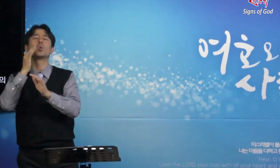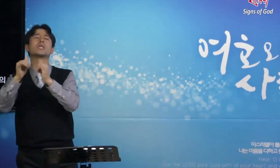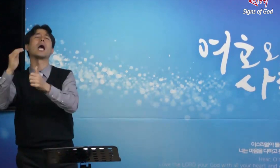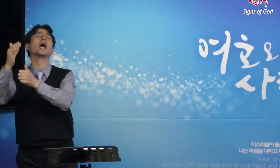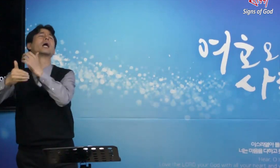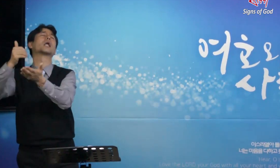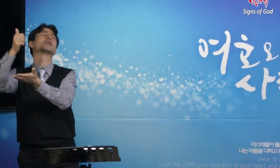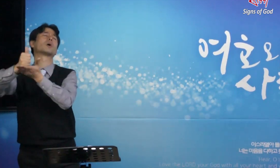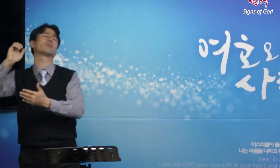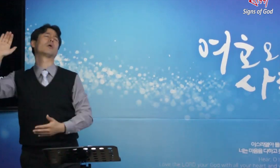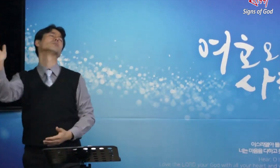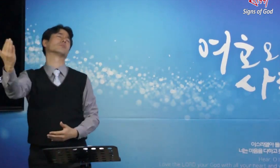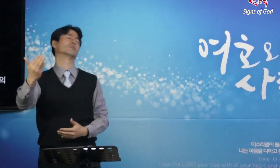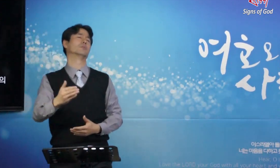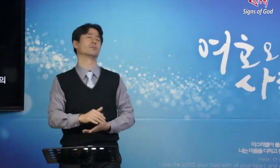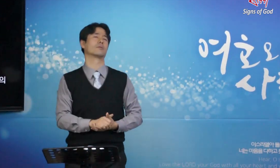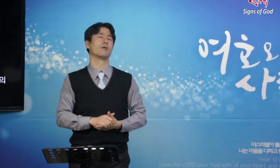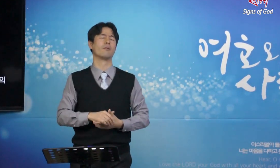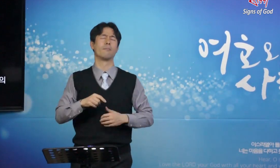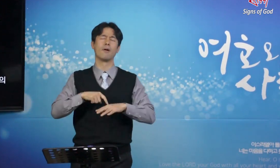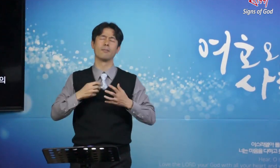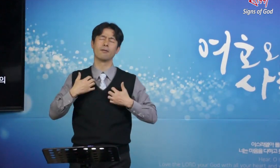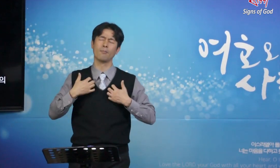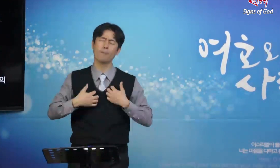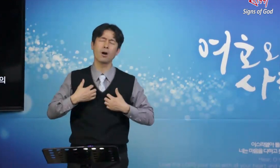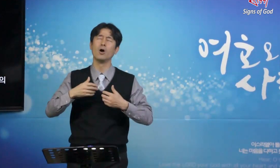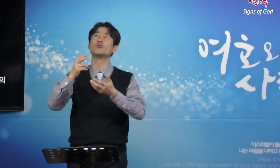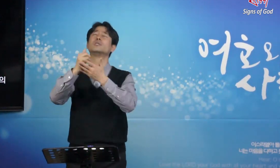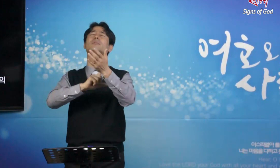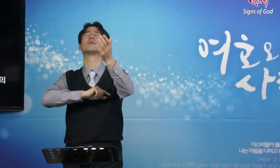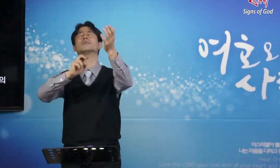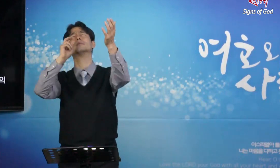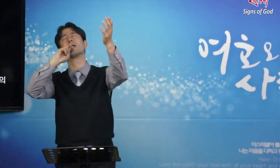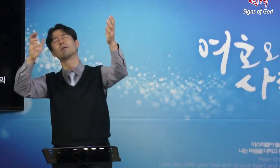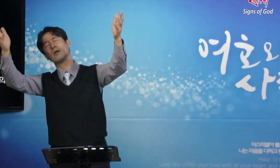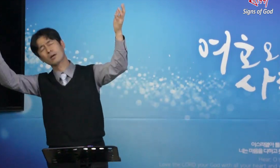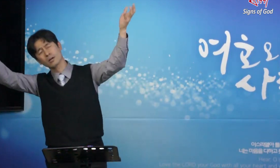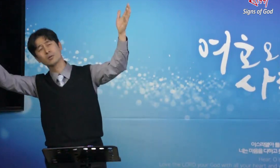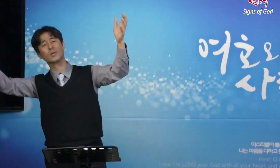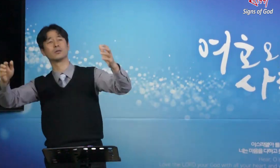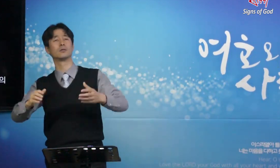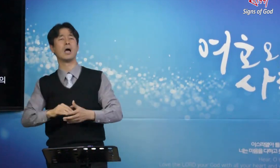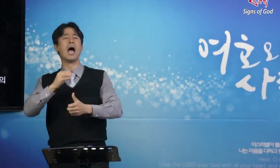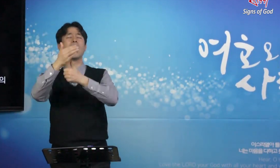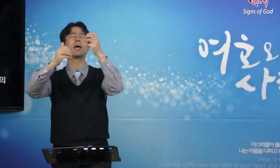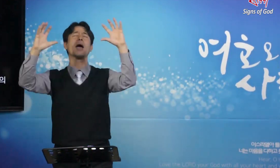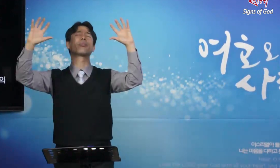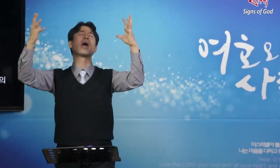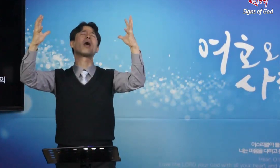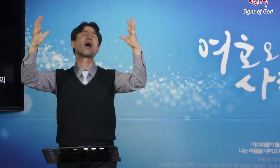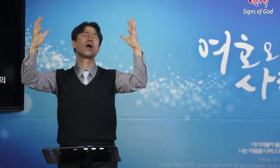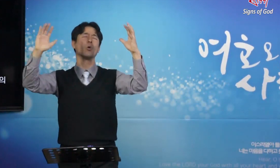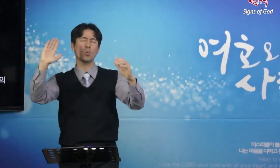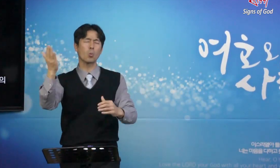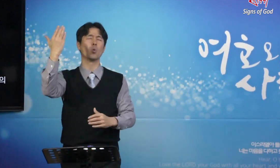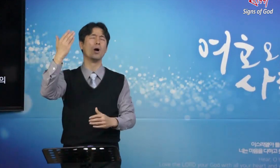통해서 복음을 알게 되고, 그들의 하나님이 되고 기뻐 찬양하고, 하나님의